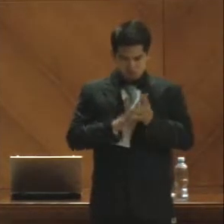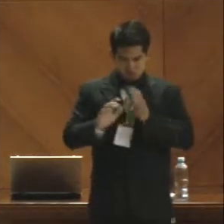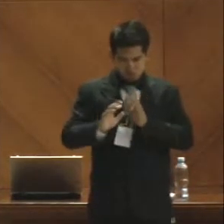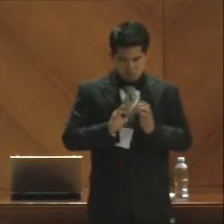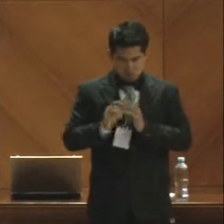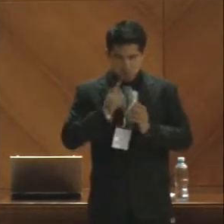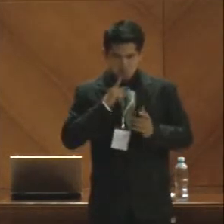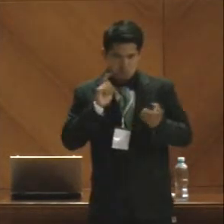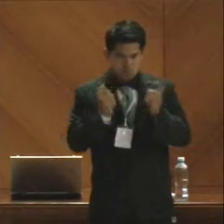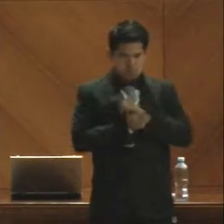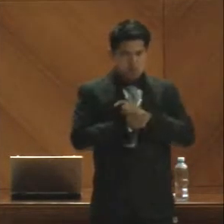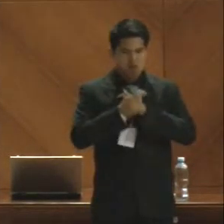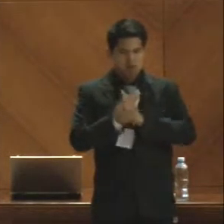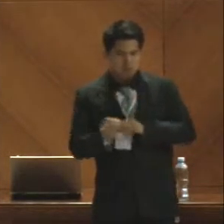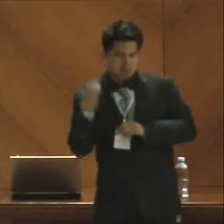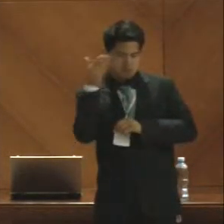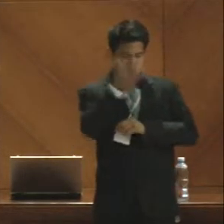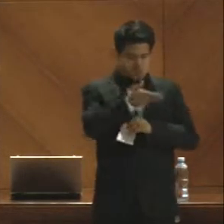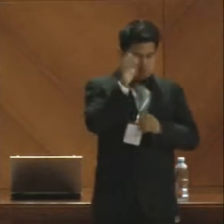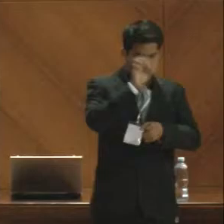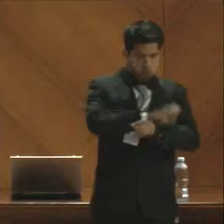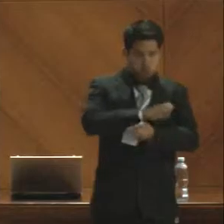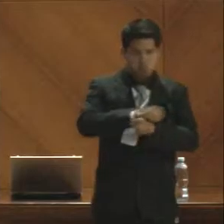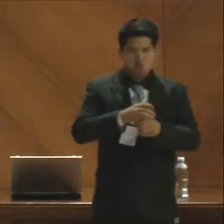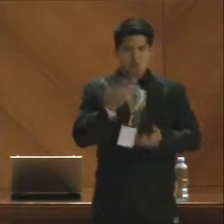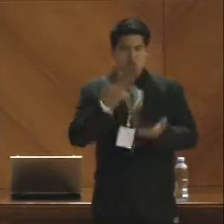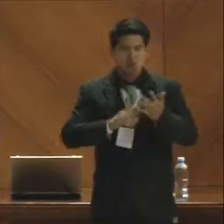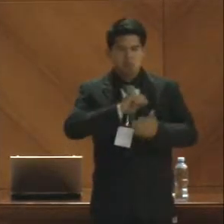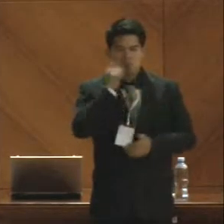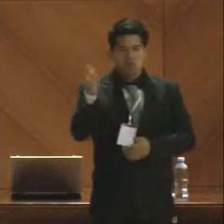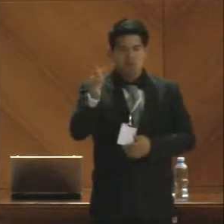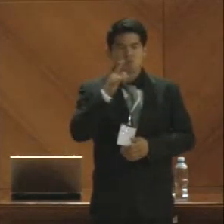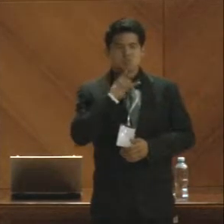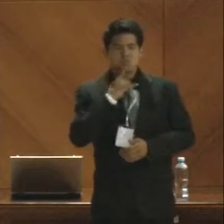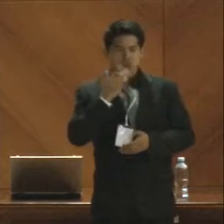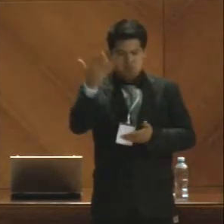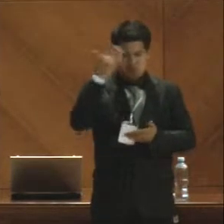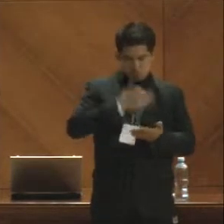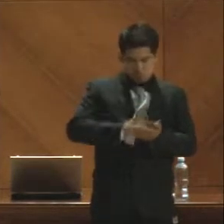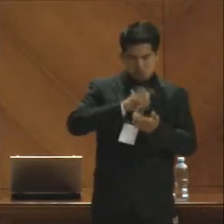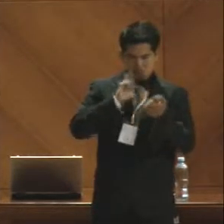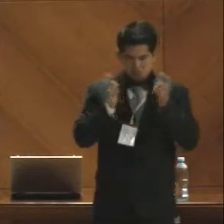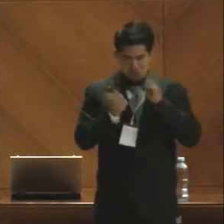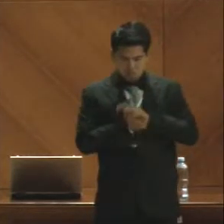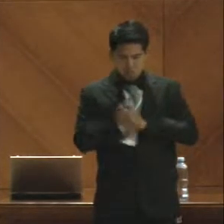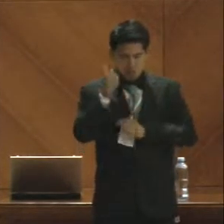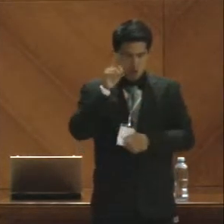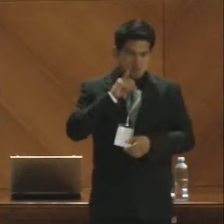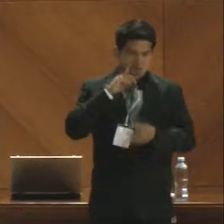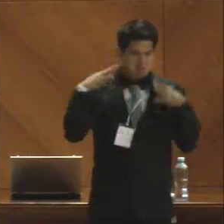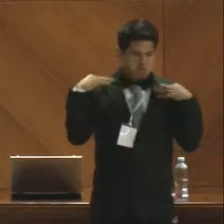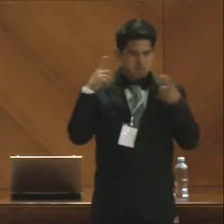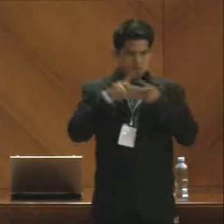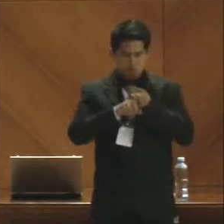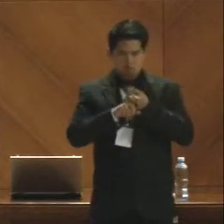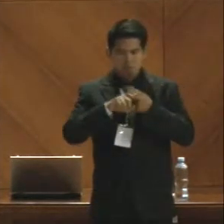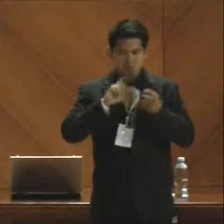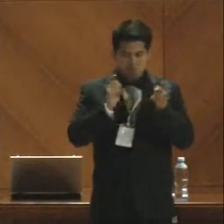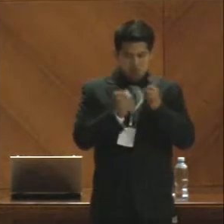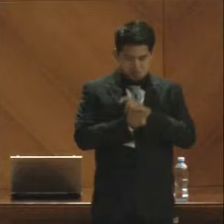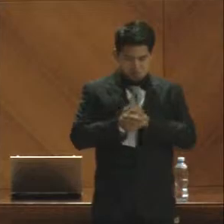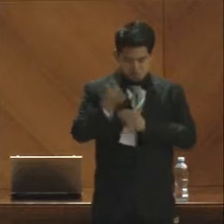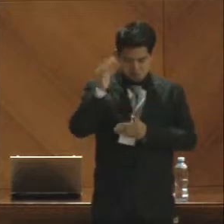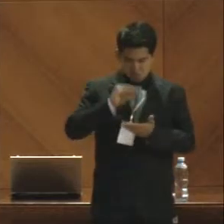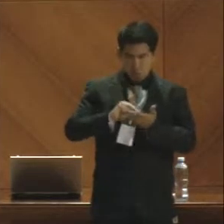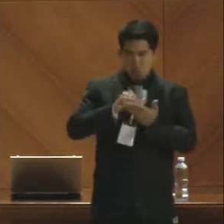adapto para el Ecuador. O cojo un software libre hecho, yo que sé, en Estados Unidos, lo traduzco al español, lo adapto a las necesidades del Ecuador, le pongo mi valor agregado